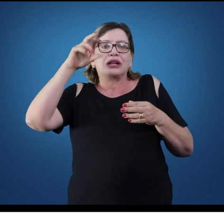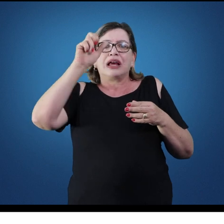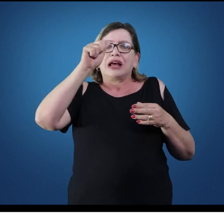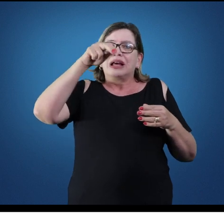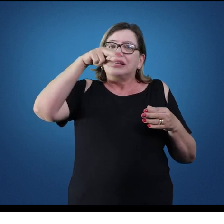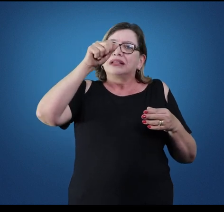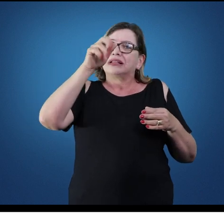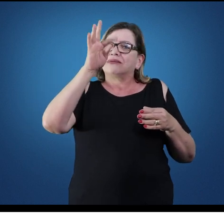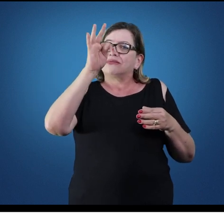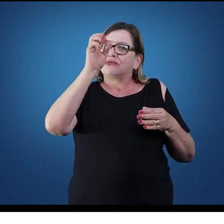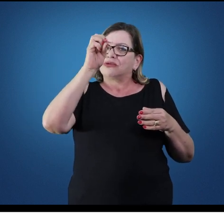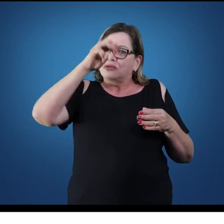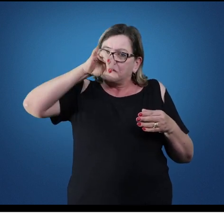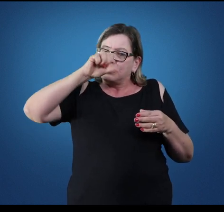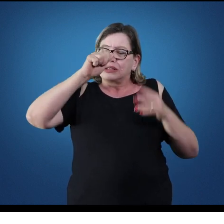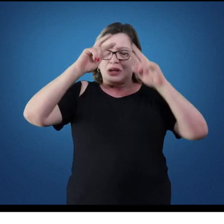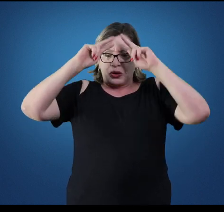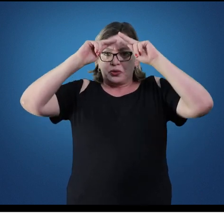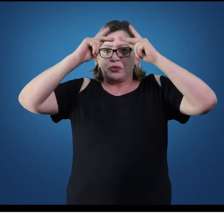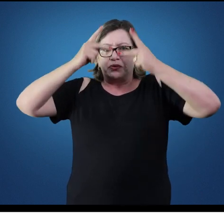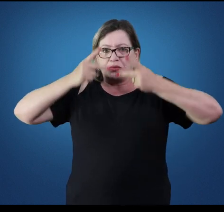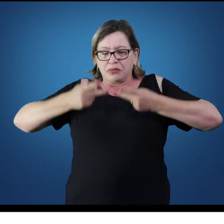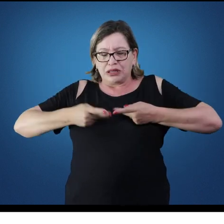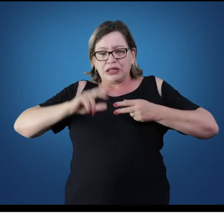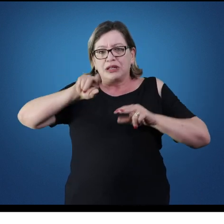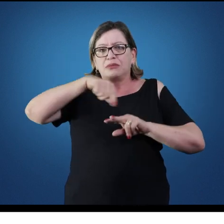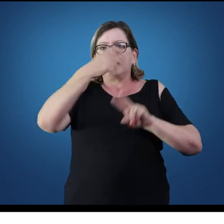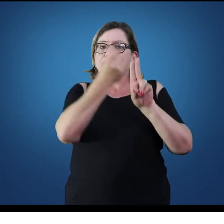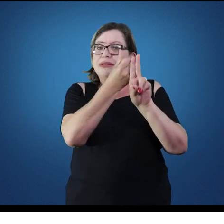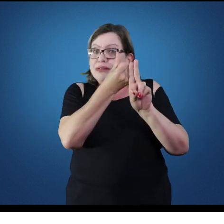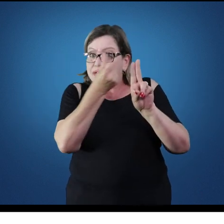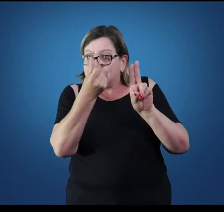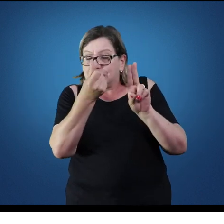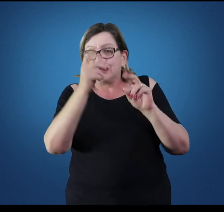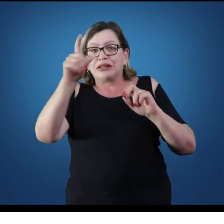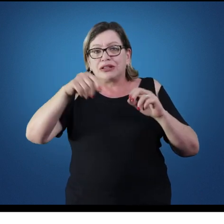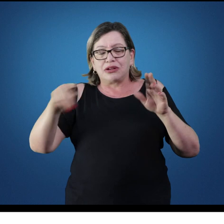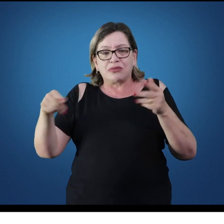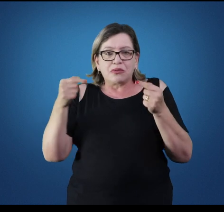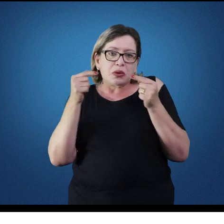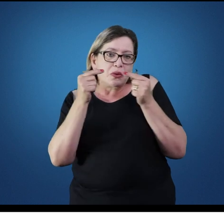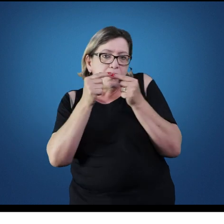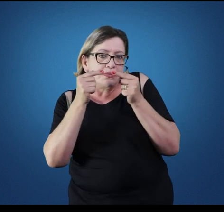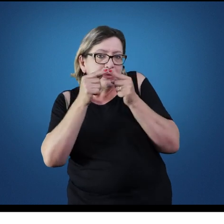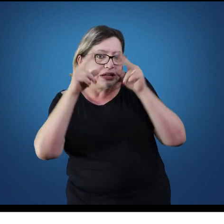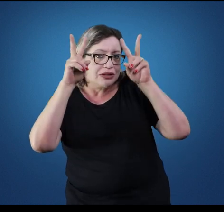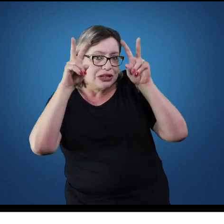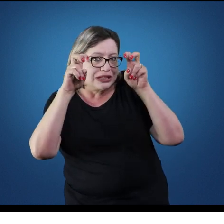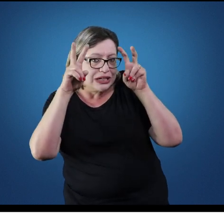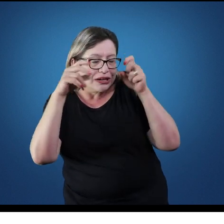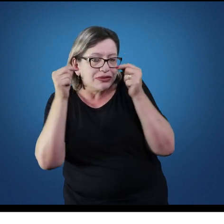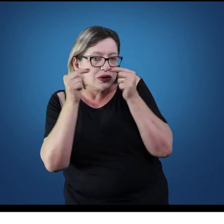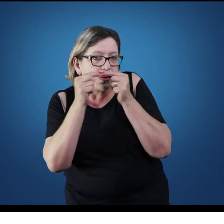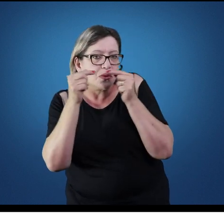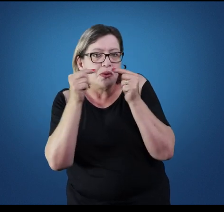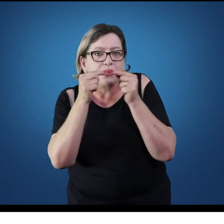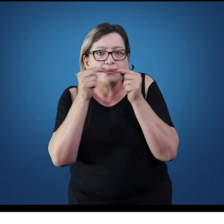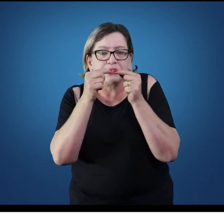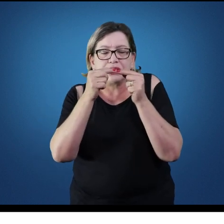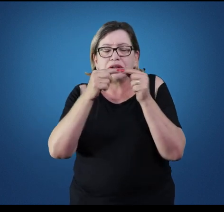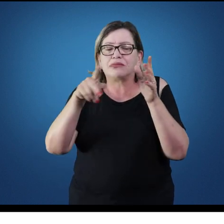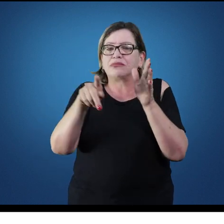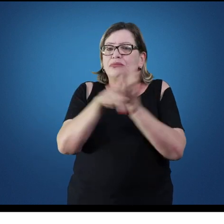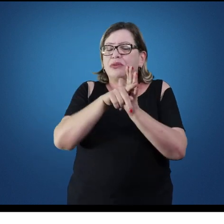seria a introdução à anatomia humana, e as outras 6 unidades sobre as questões ligadas aos componentes que a